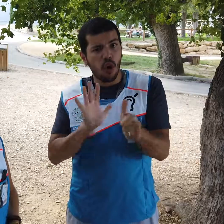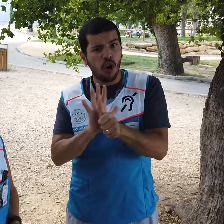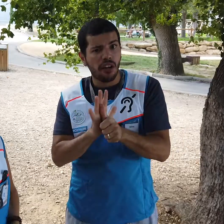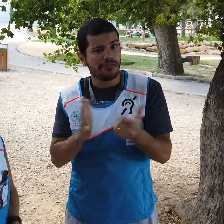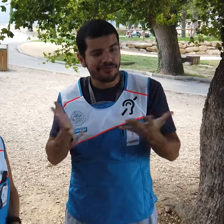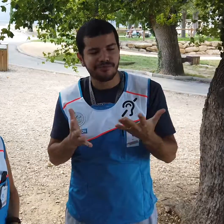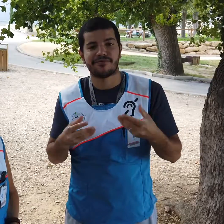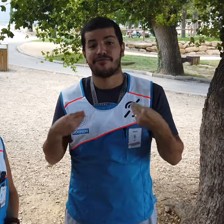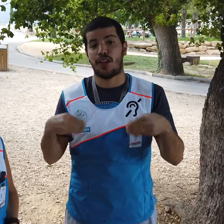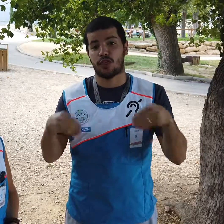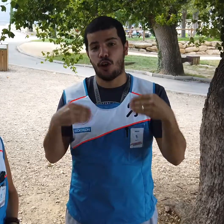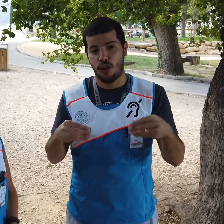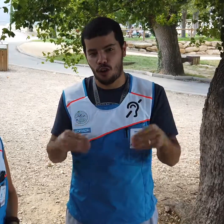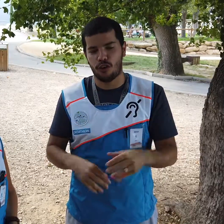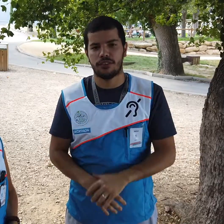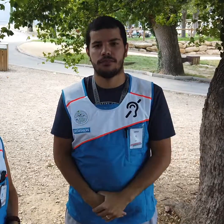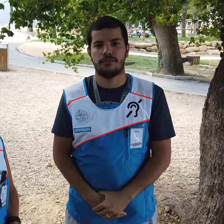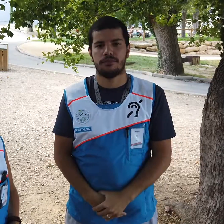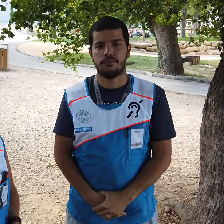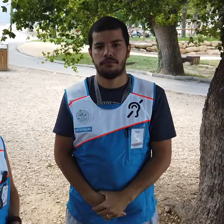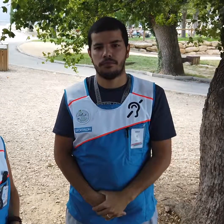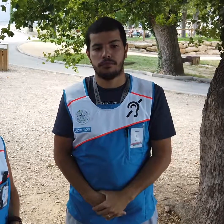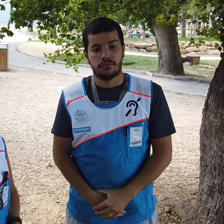Je suis vendeur randonnée de Décathlon Poupelle.